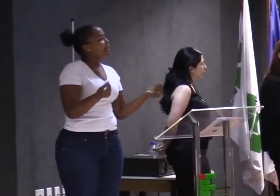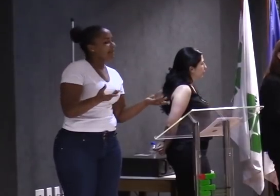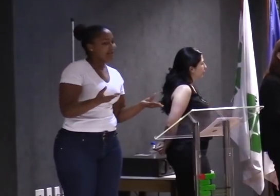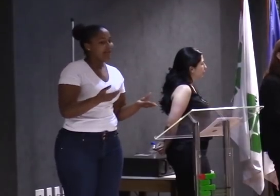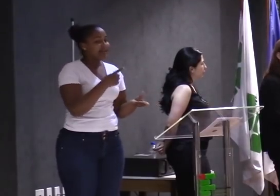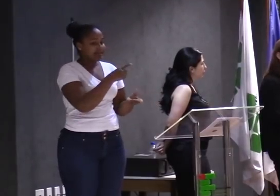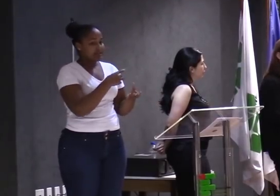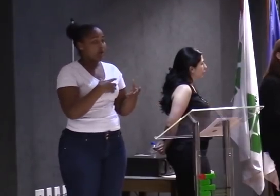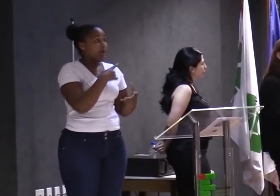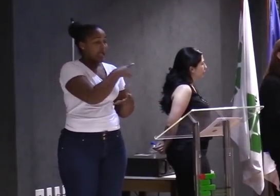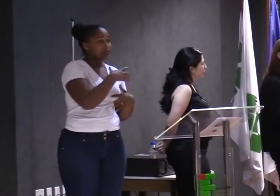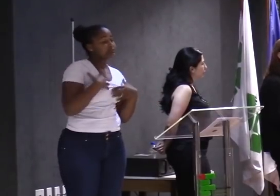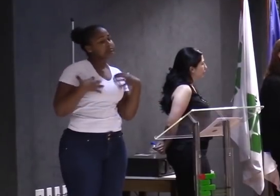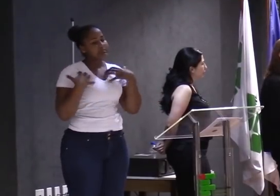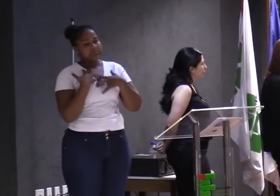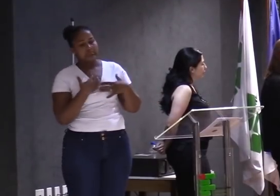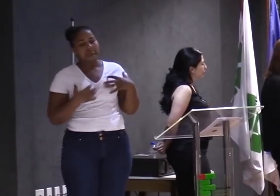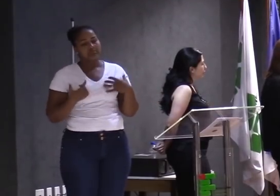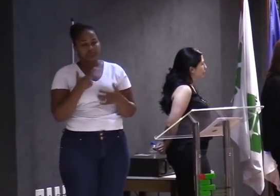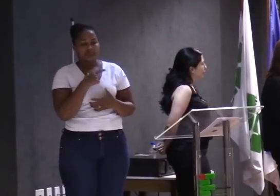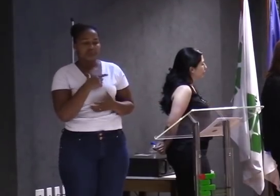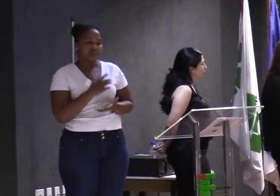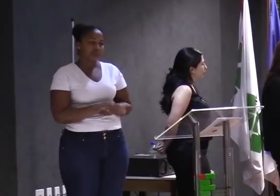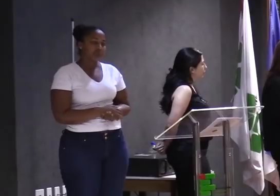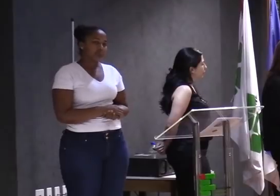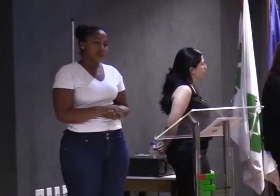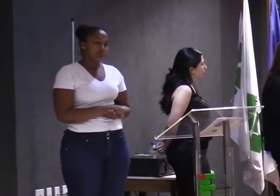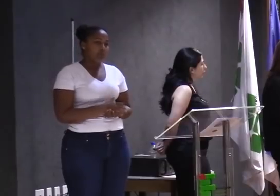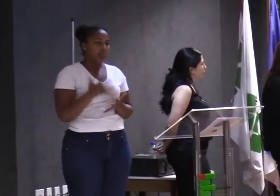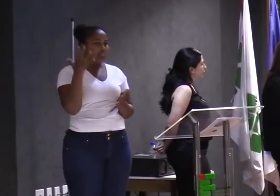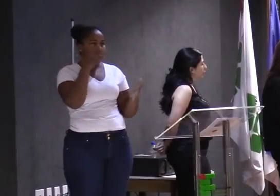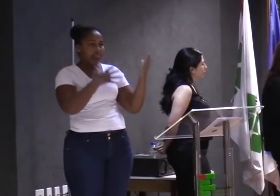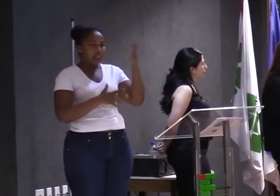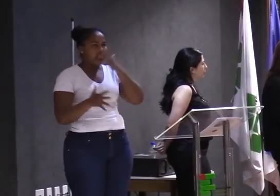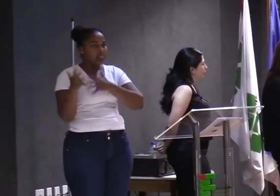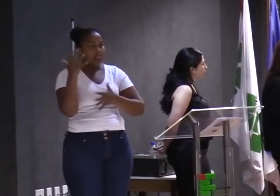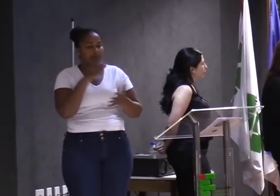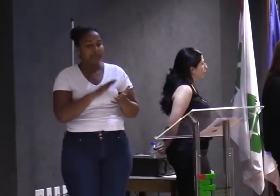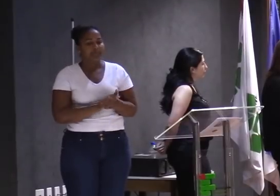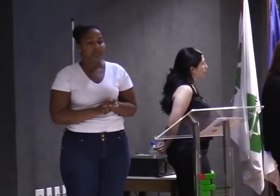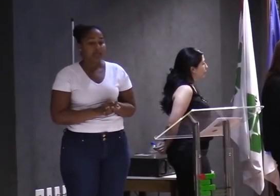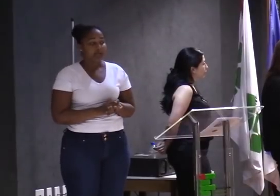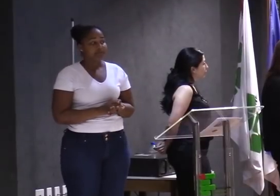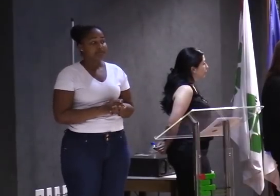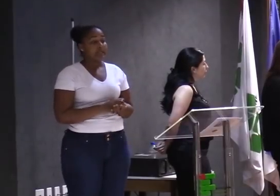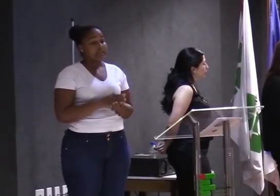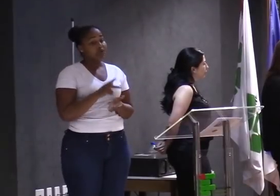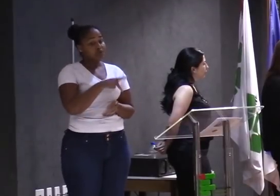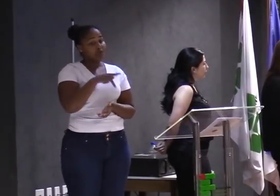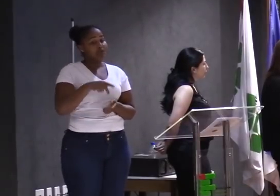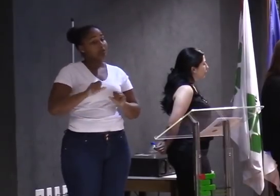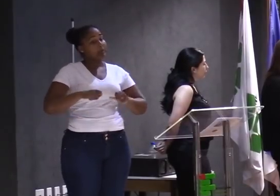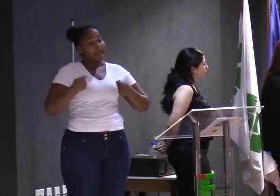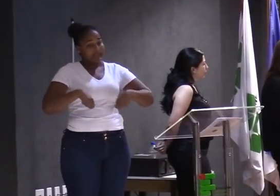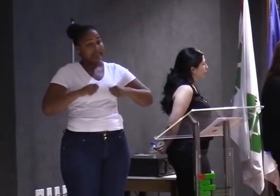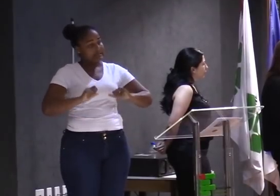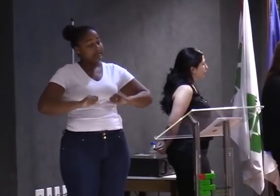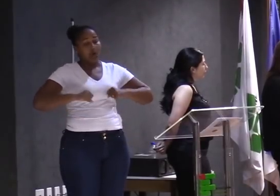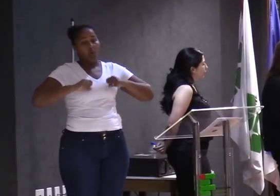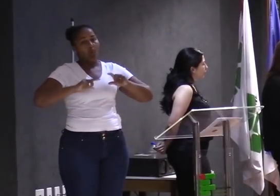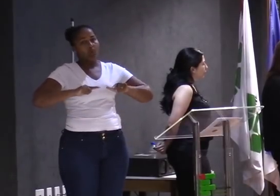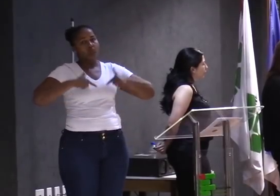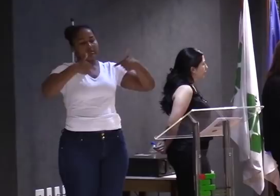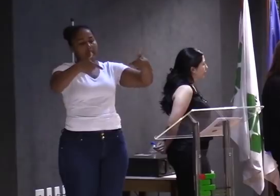aí eles ficam falando assim, ah, mas isso eu vejo na minha matéria, a gente também tem aula prática. Só que, efetivamente, eles não faziam nenhuma